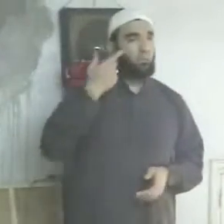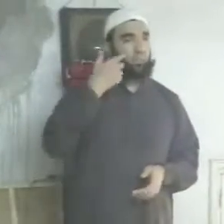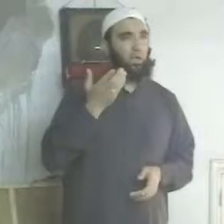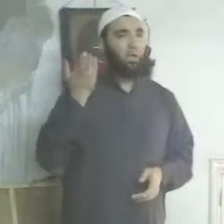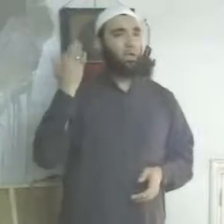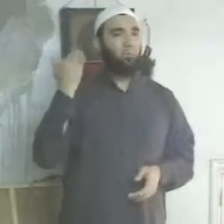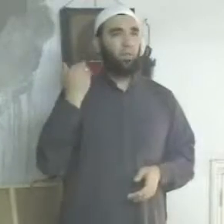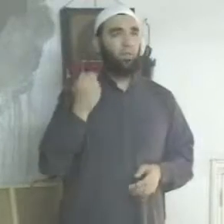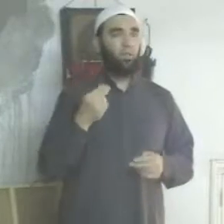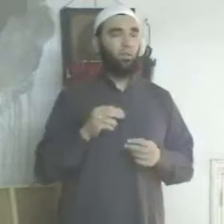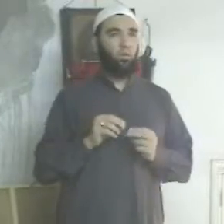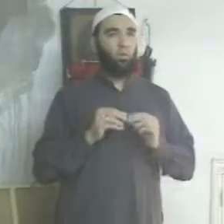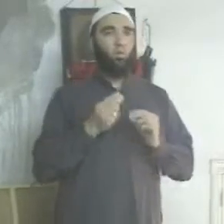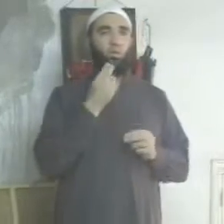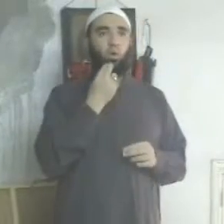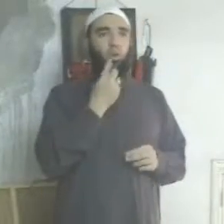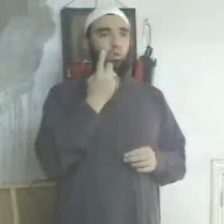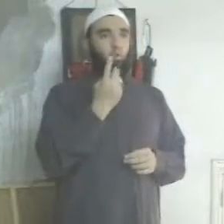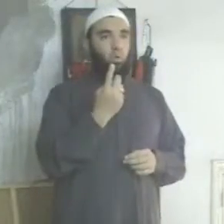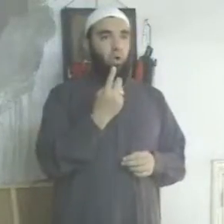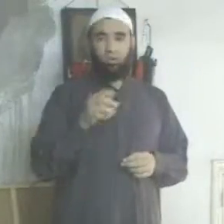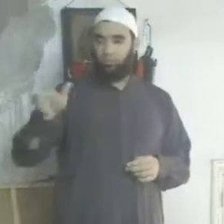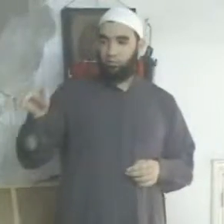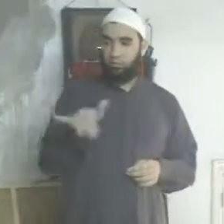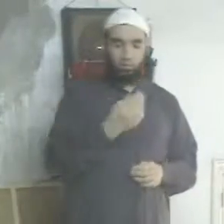رجلا أتى لولده